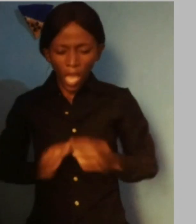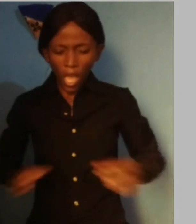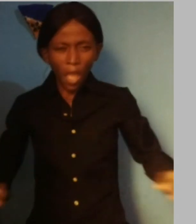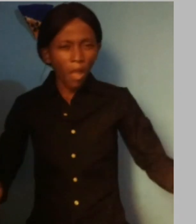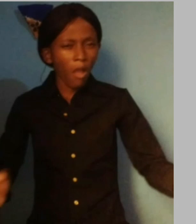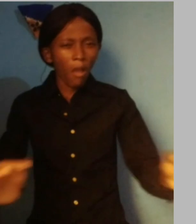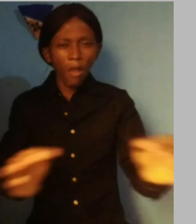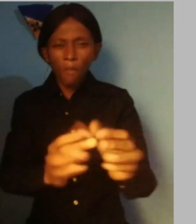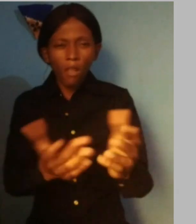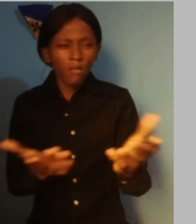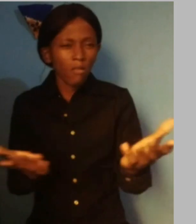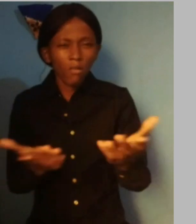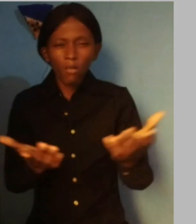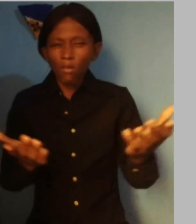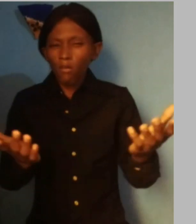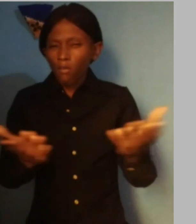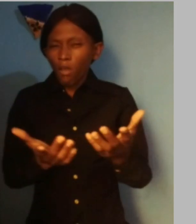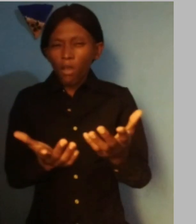La patrie,